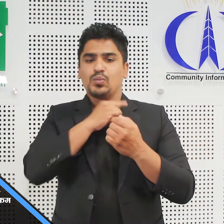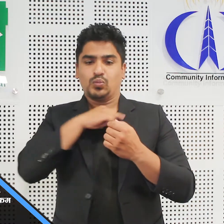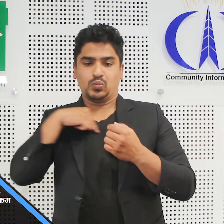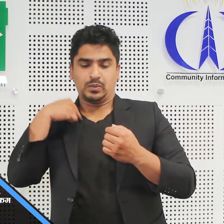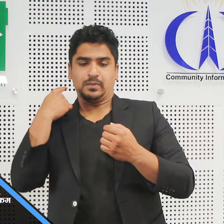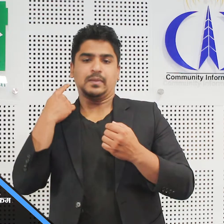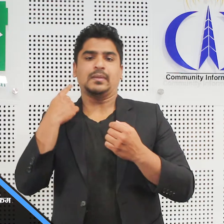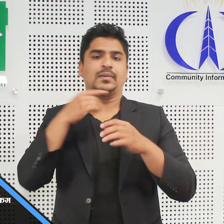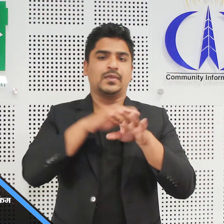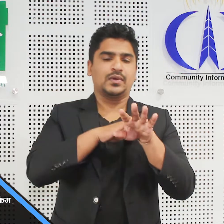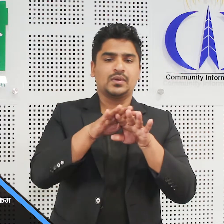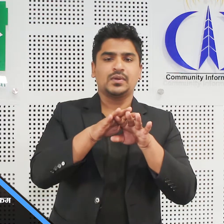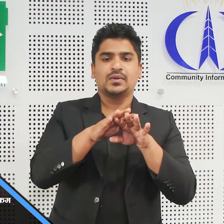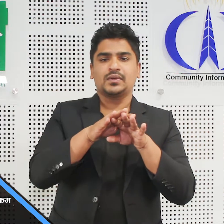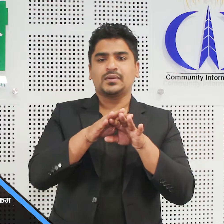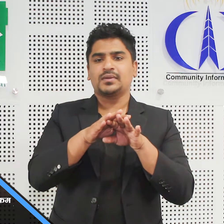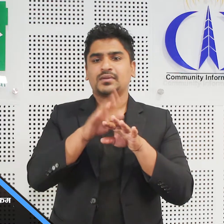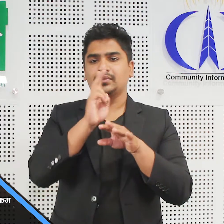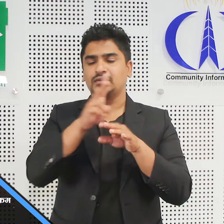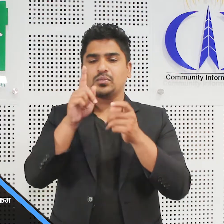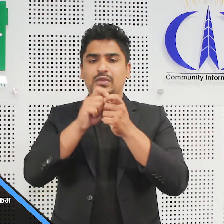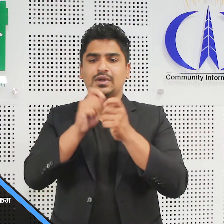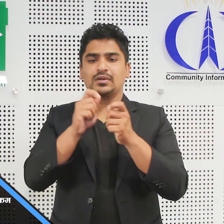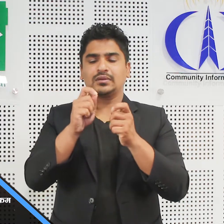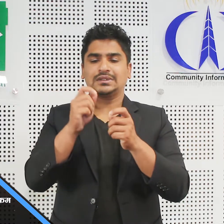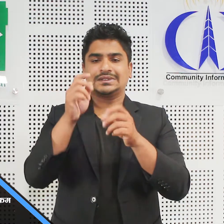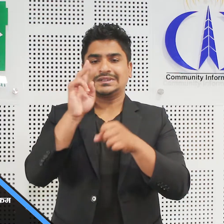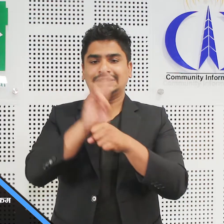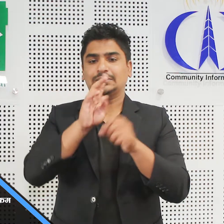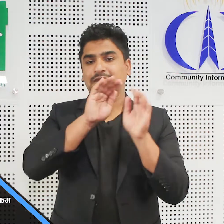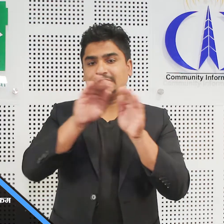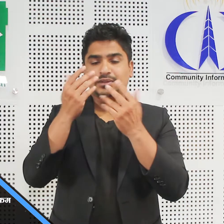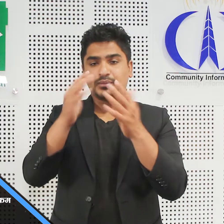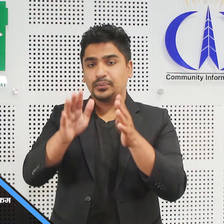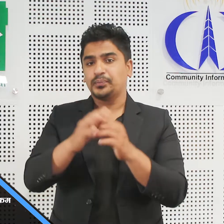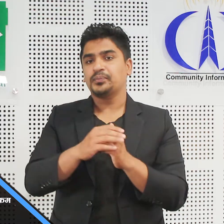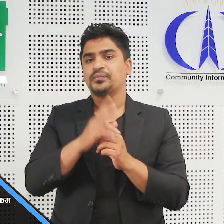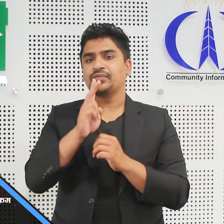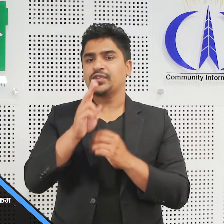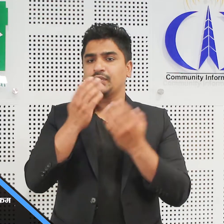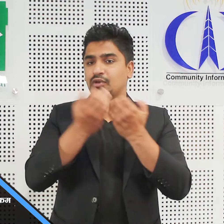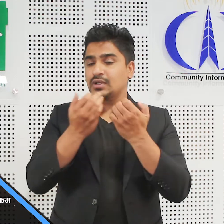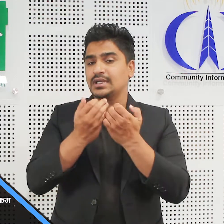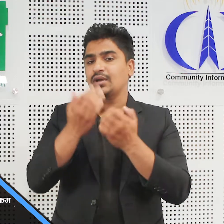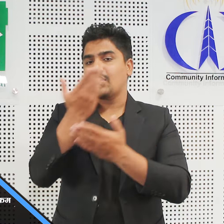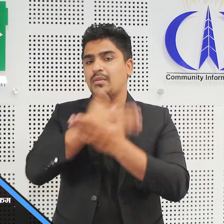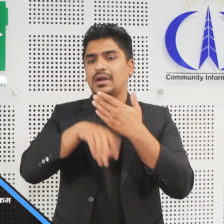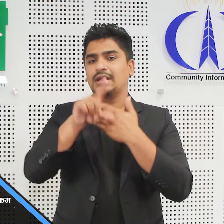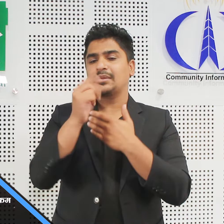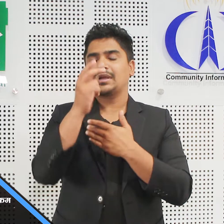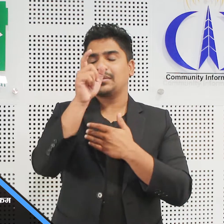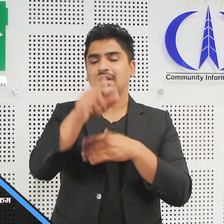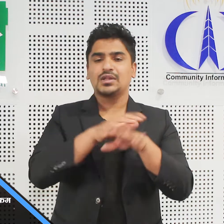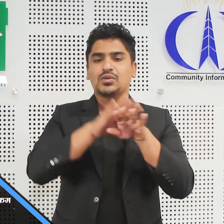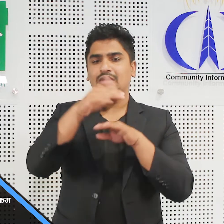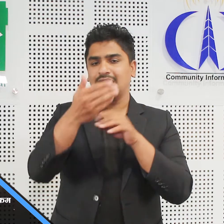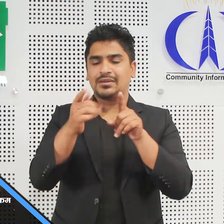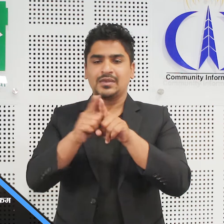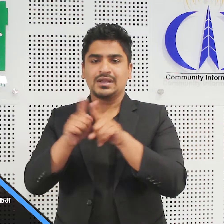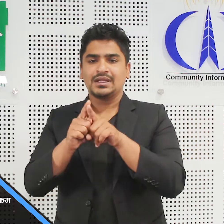विभिन्न के अरे महिलाहरूले लगाउने पोतेका मालाहरू अनि क्रिस्टलका मालाहरू बनाउन उहाँहरूलाई लगायौँ,